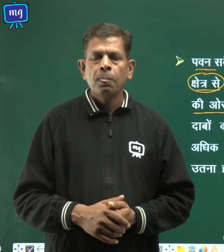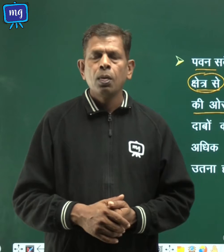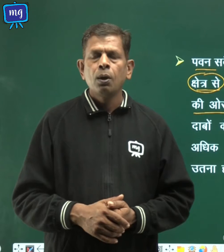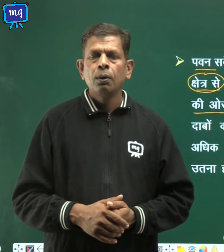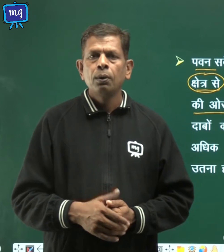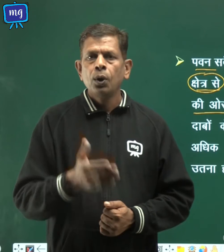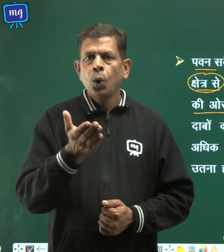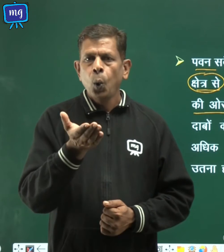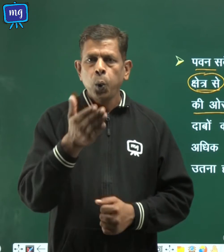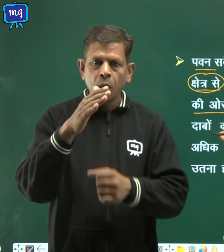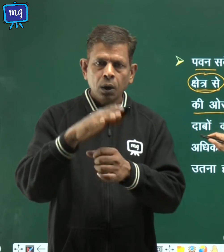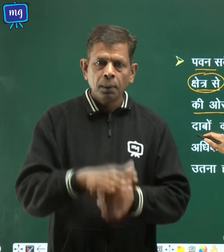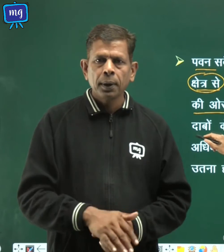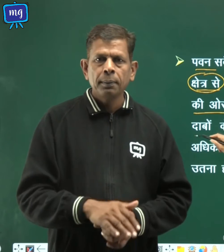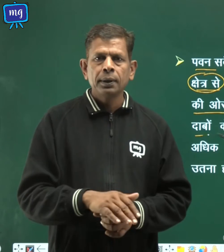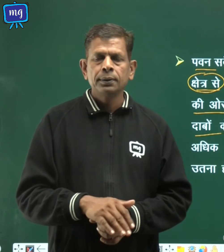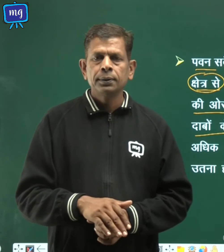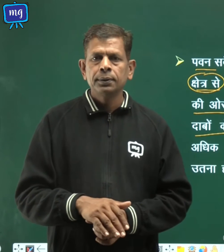वायु दाबों के बीच